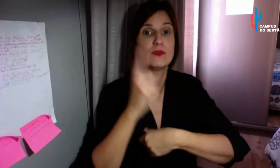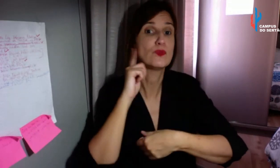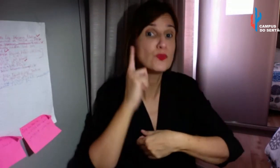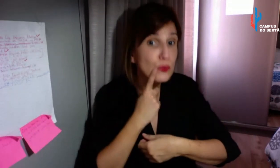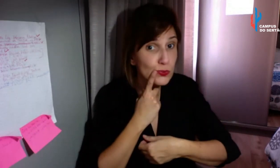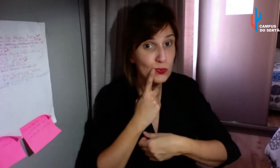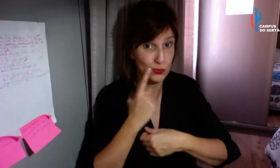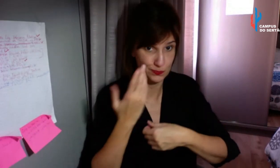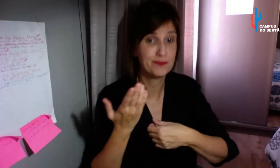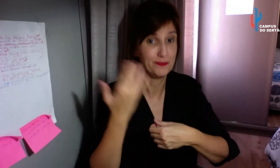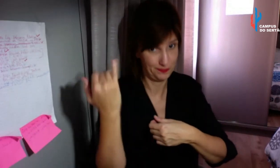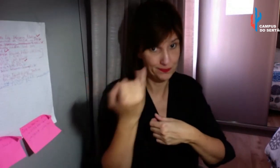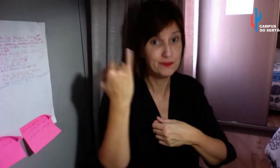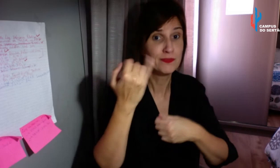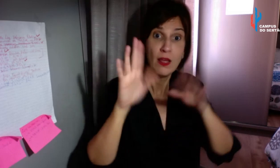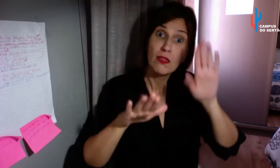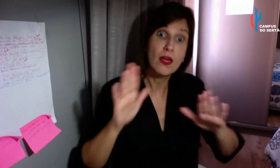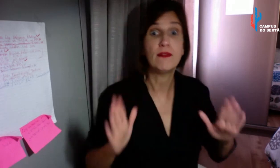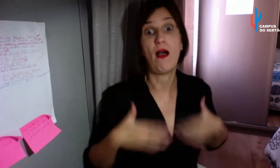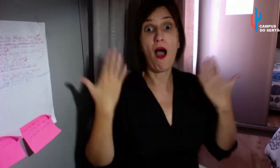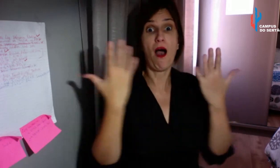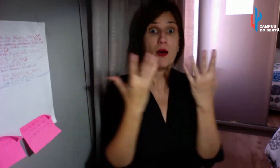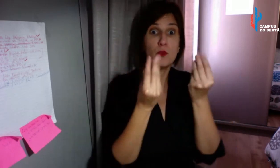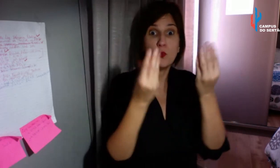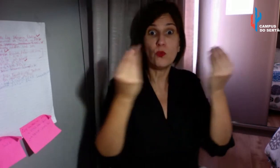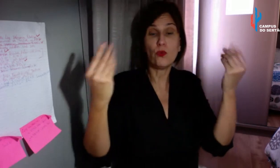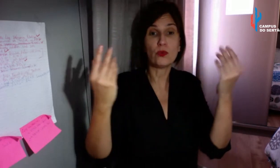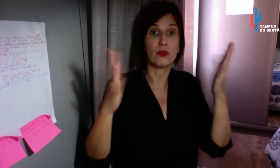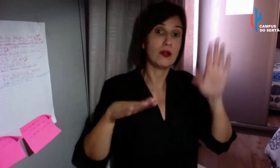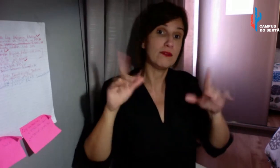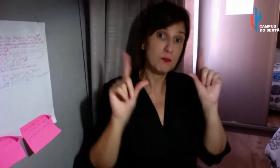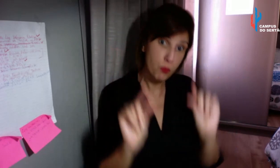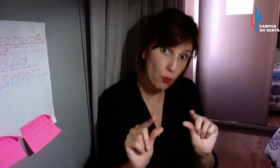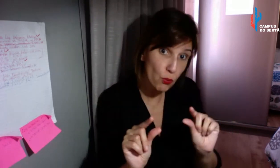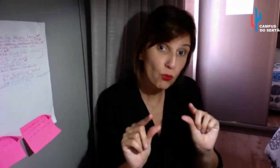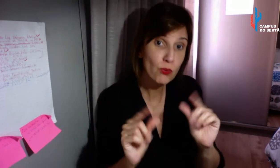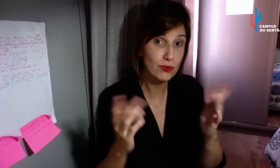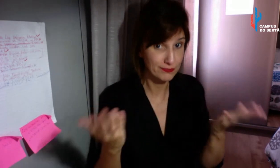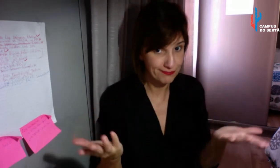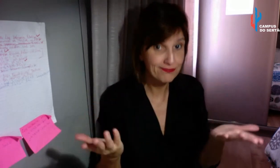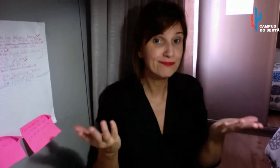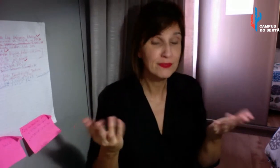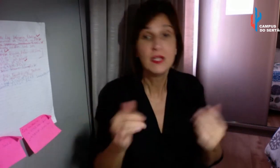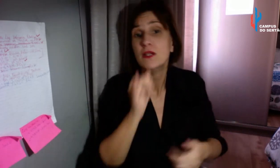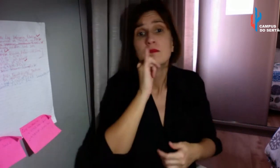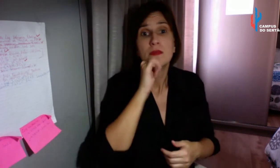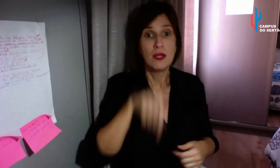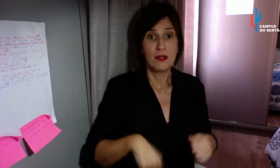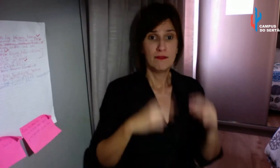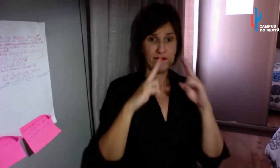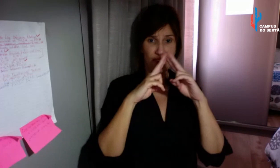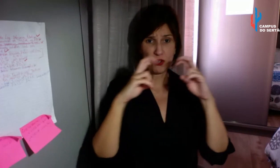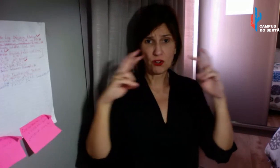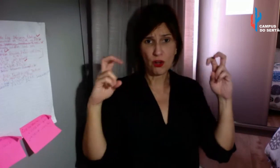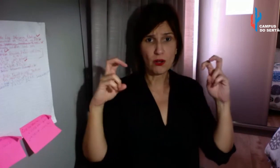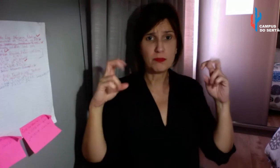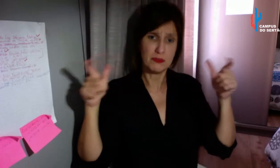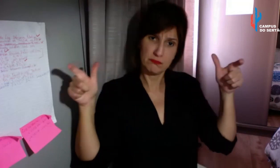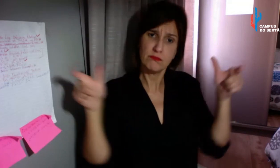exemplo, né, em alguns municípios, que há pessoas surdas, então às vezes tem uma quantidade maior de pessoas surdas no